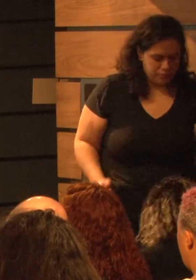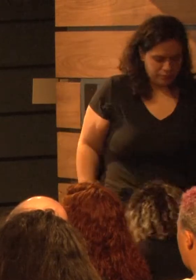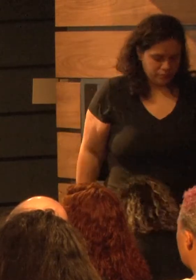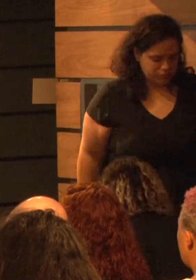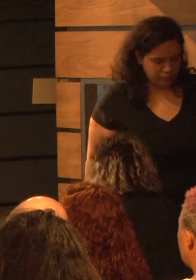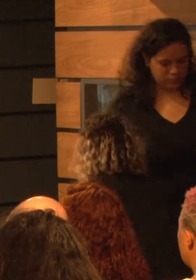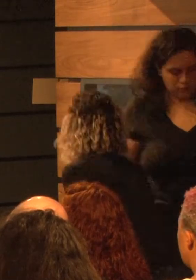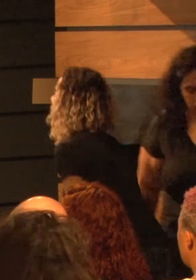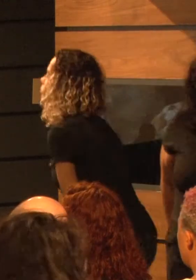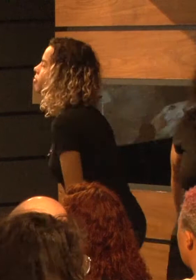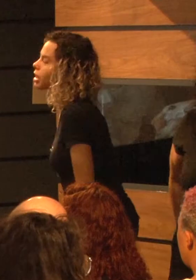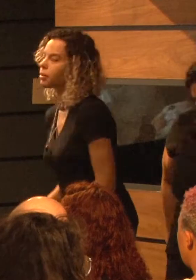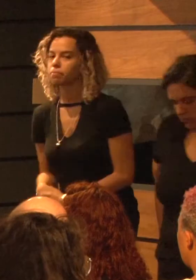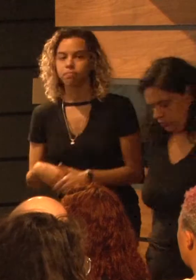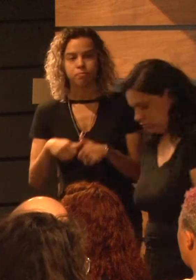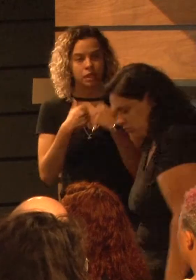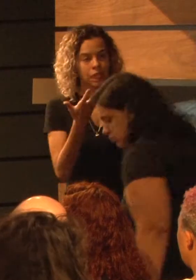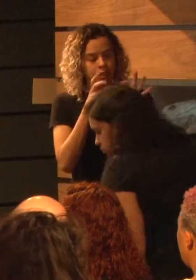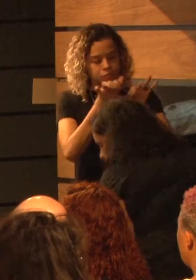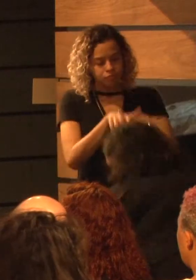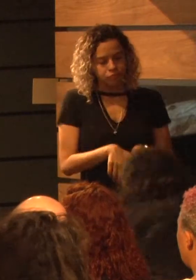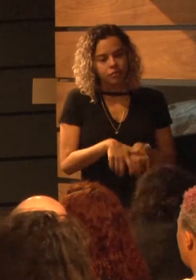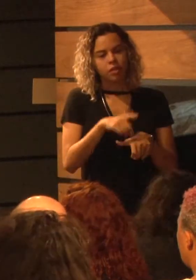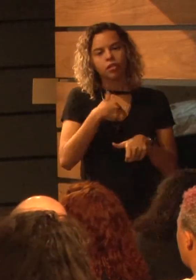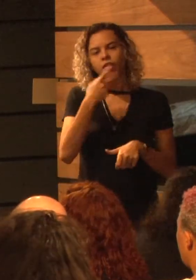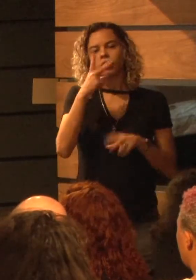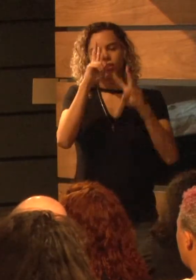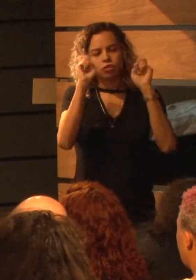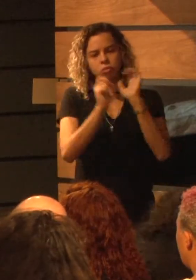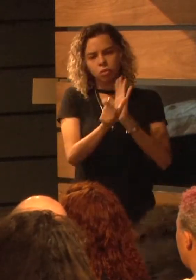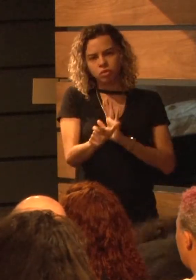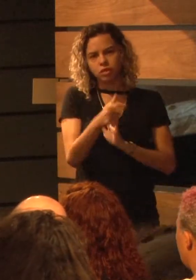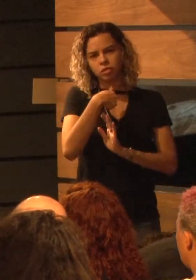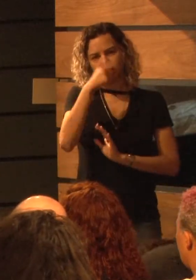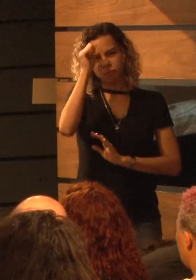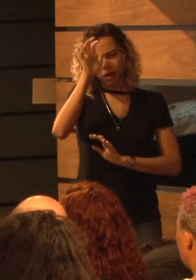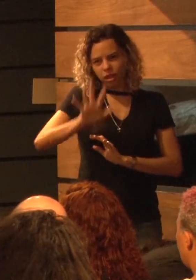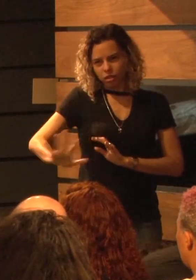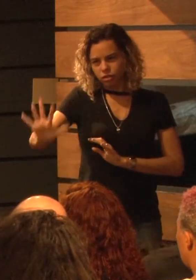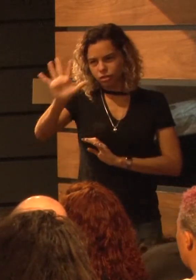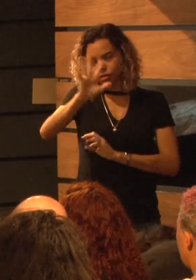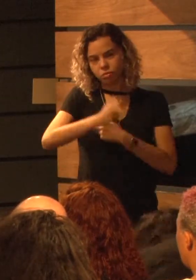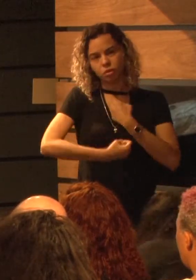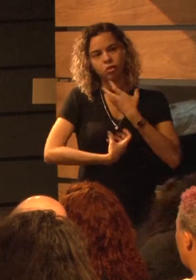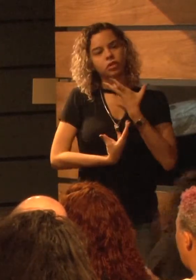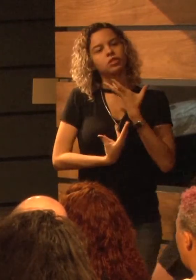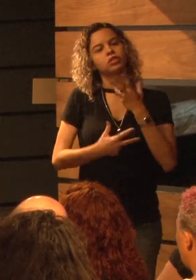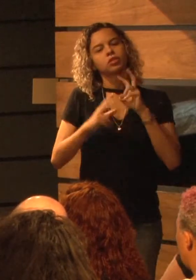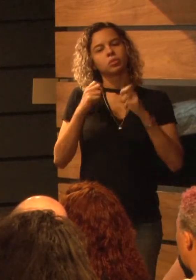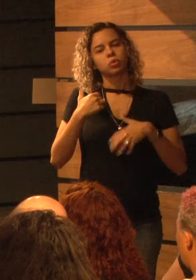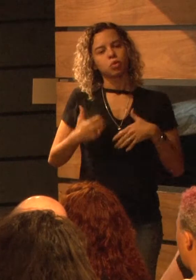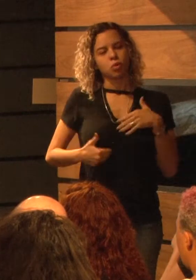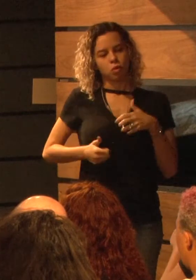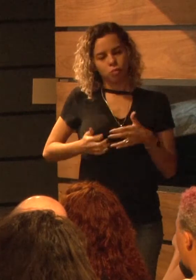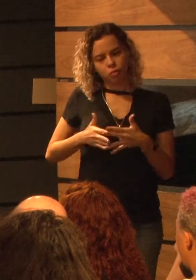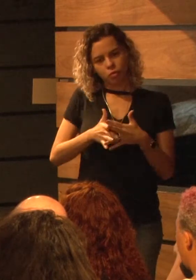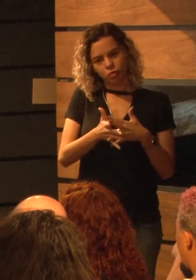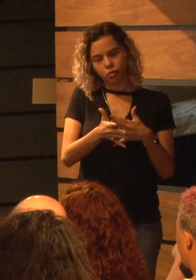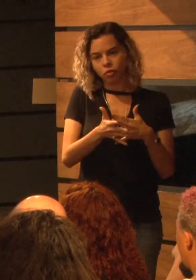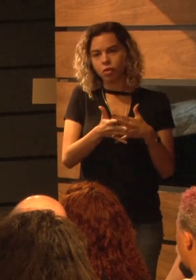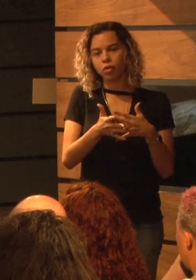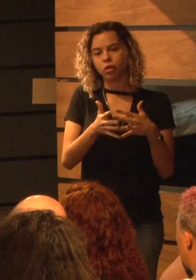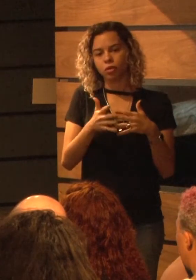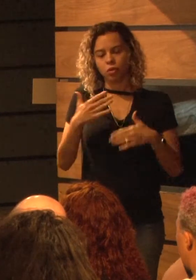noção que eu criei, uma noção, uma imagem poética de corpo vazado,